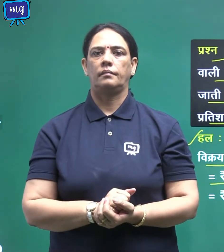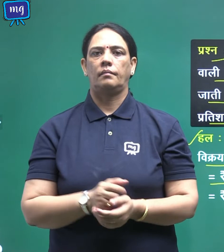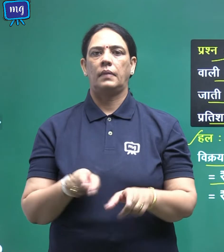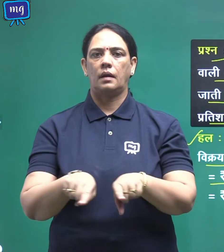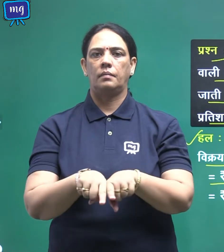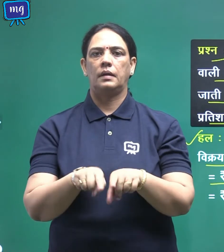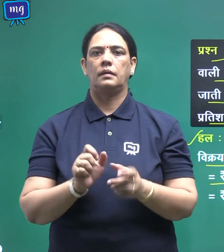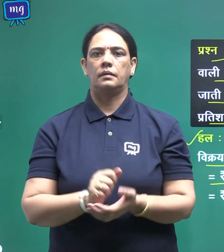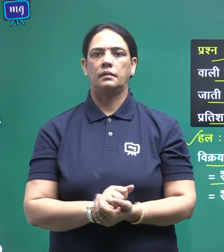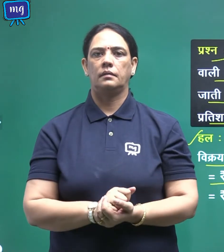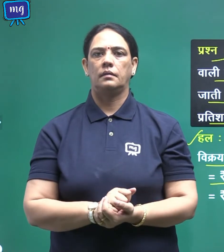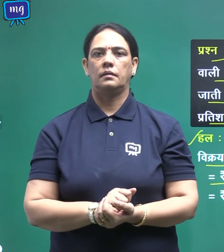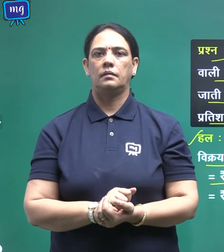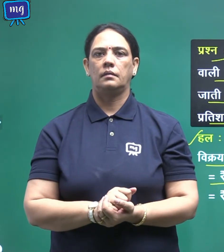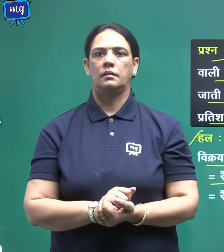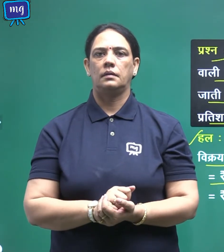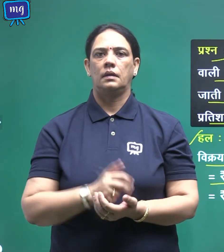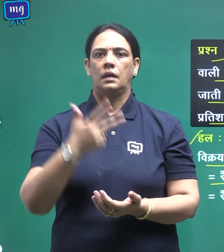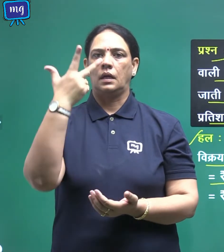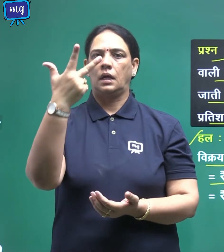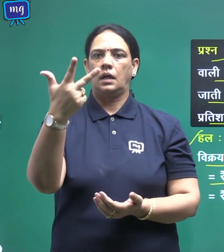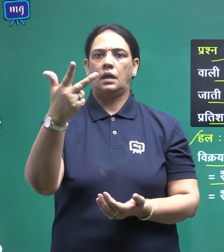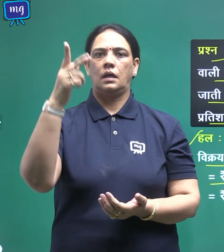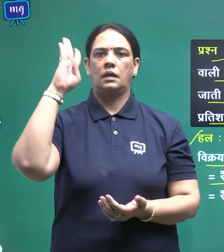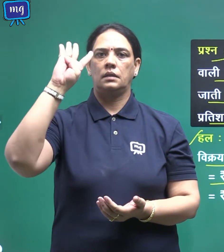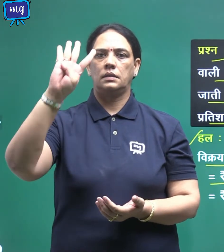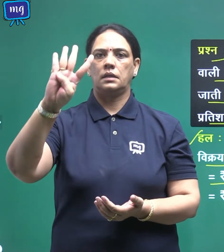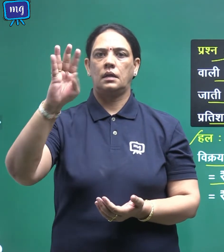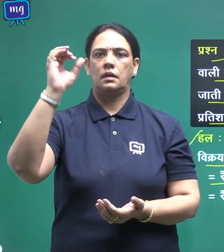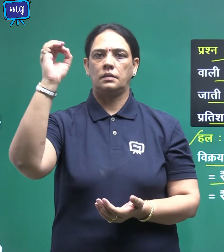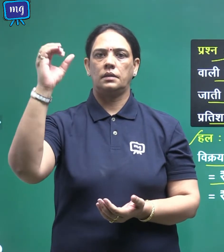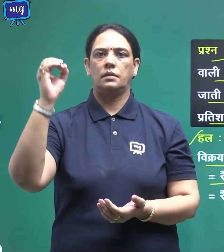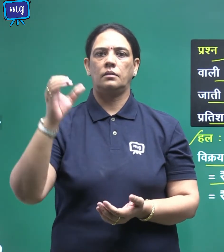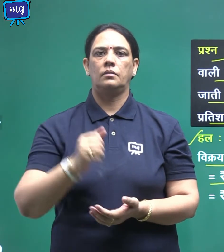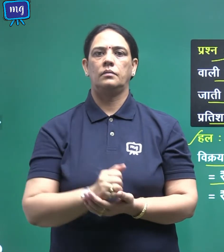बराबर 840